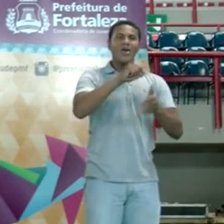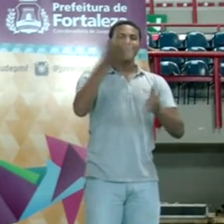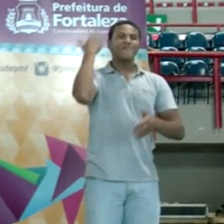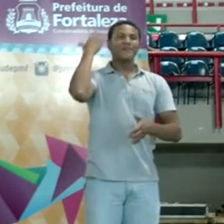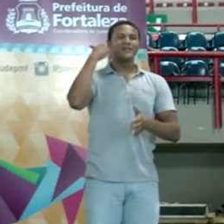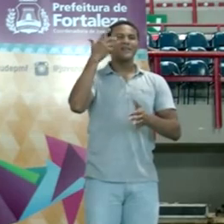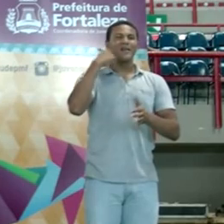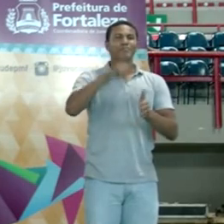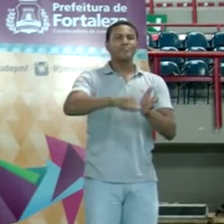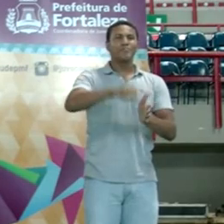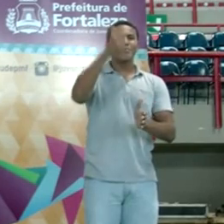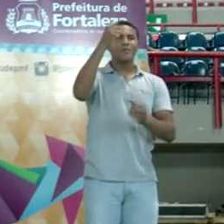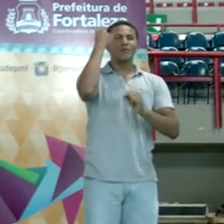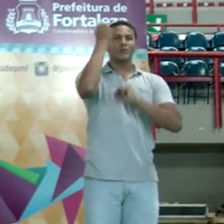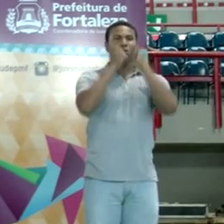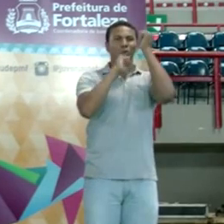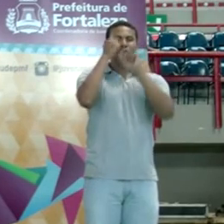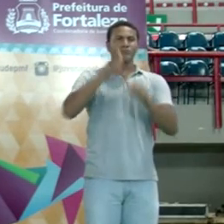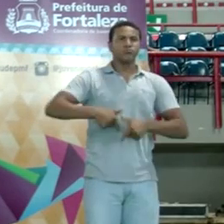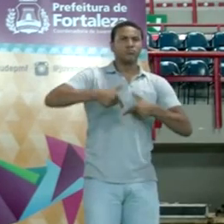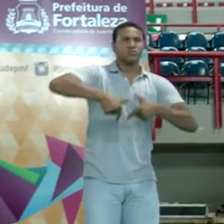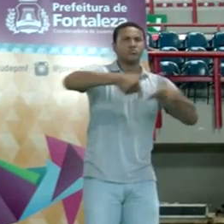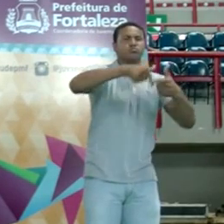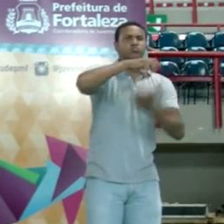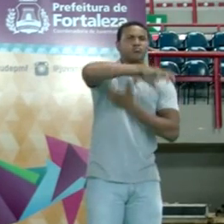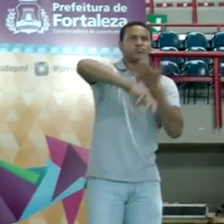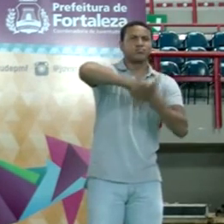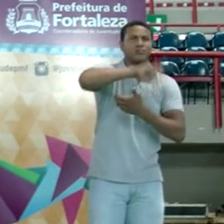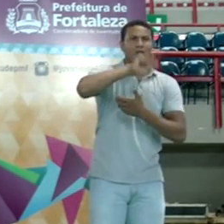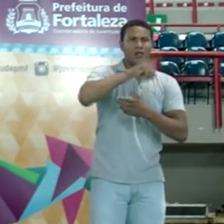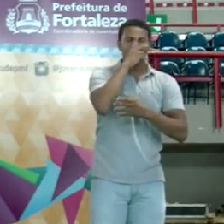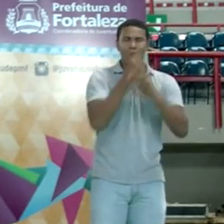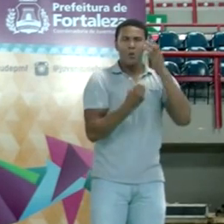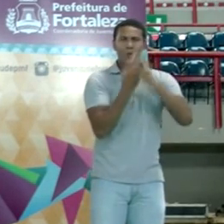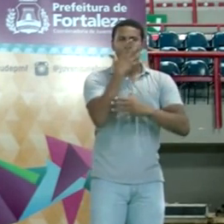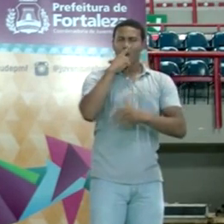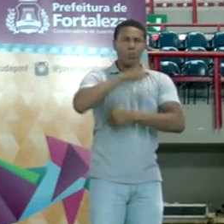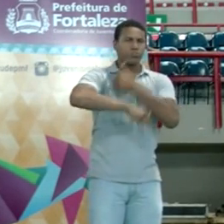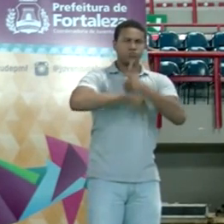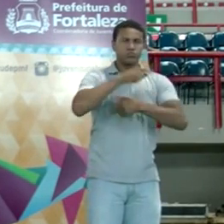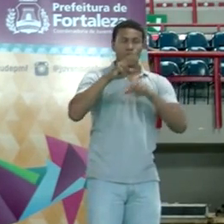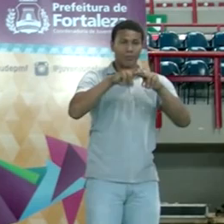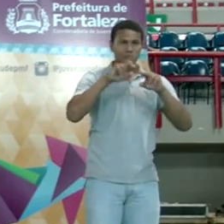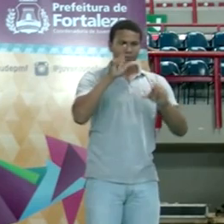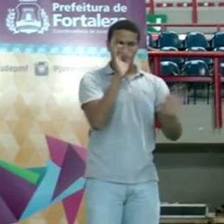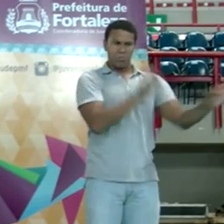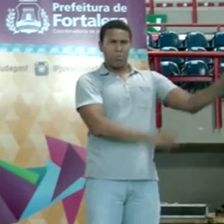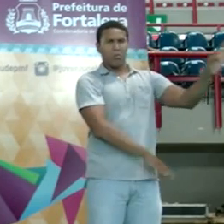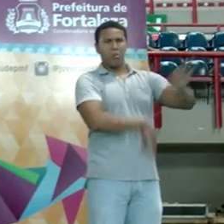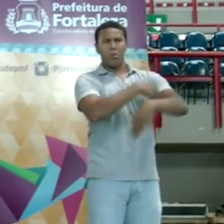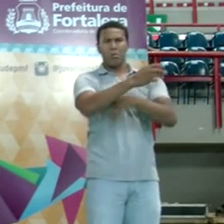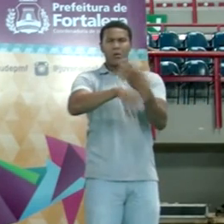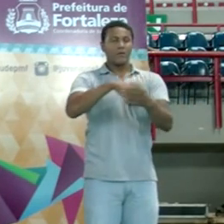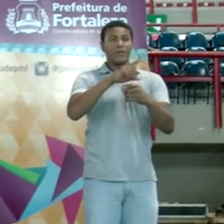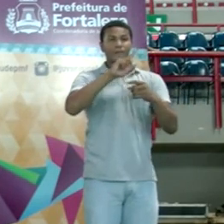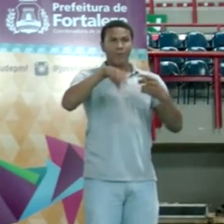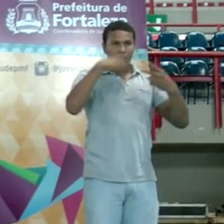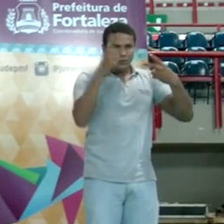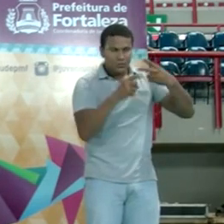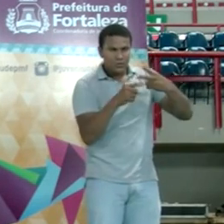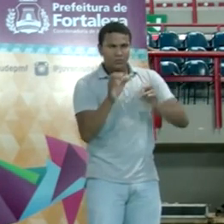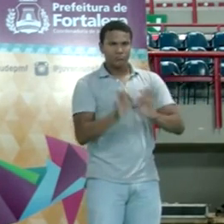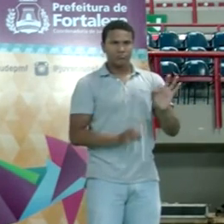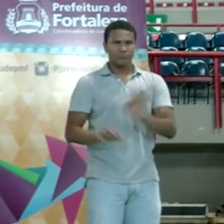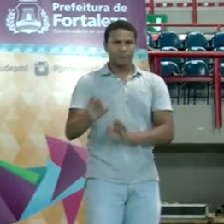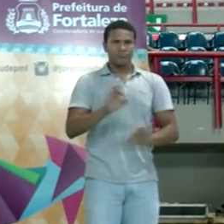Então, típico num período que começa com as ideias, começa desorganizado, mas que vai entrar com as ideias de Taylor na segunda. Então